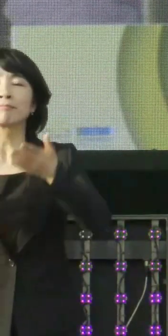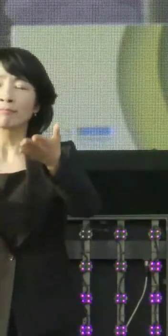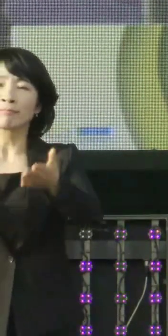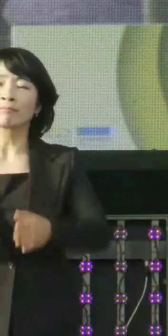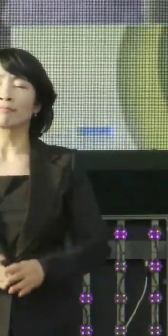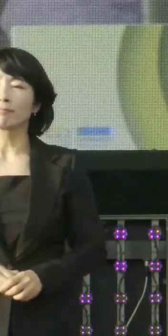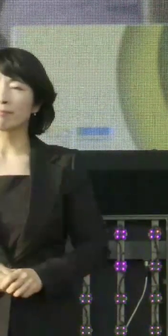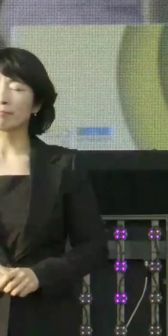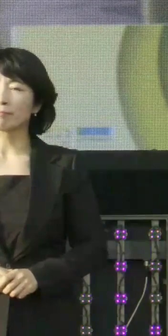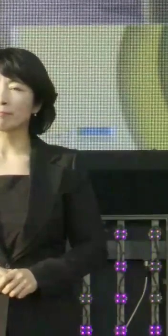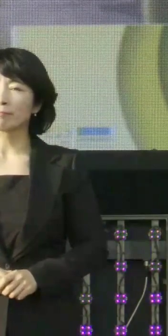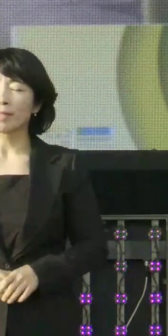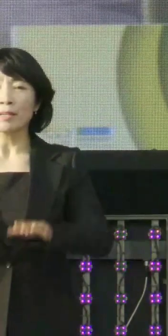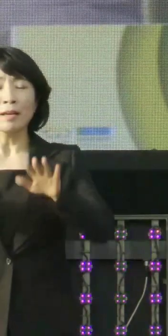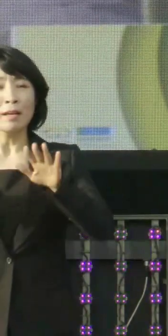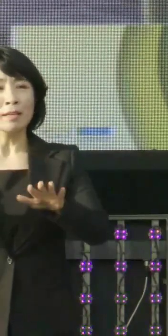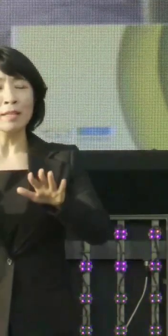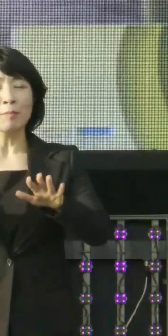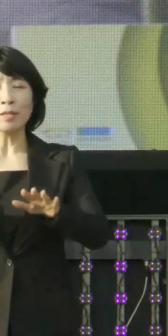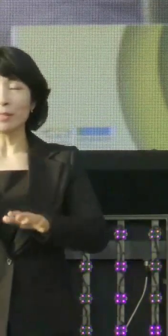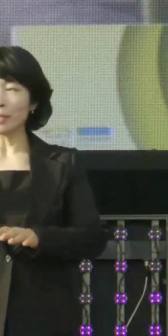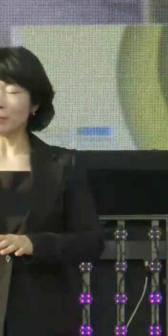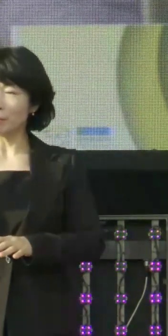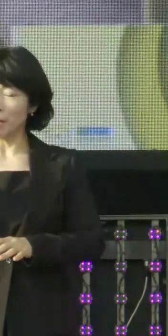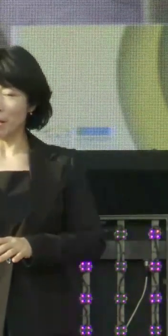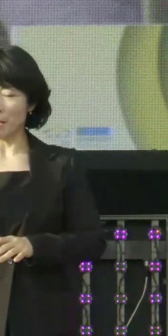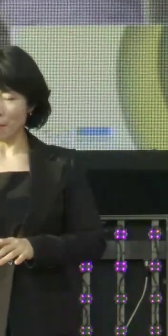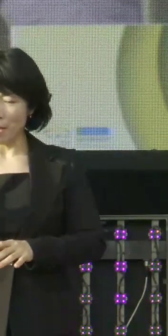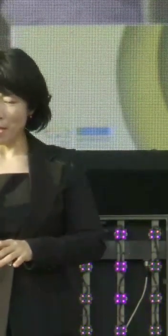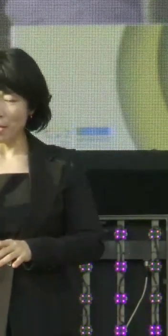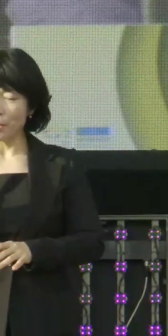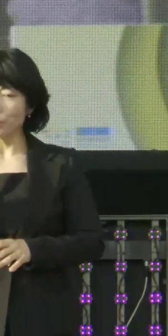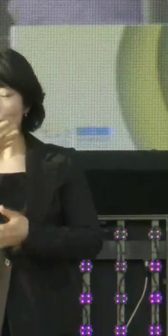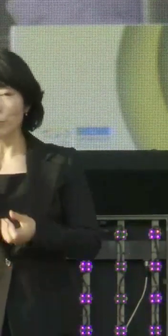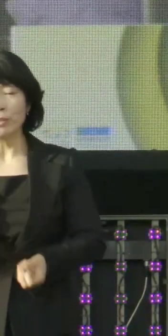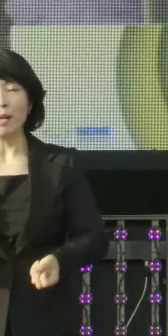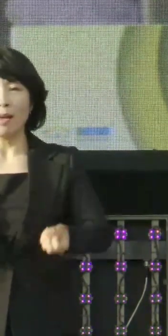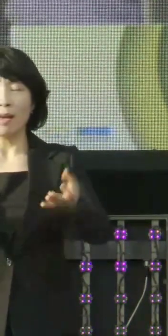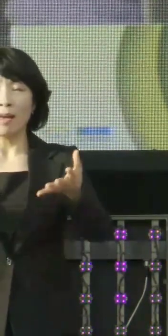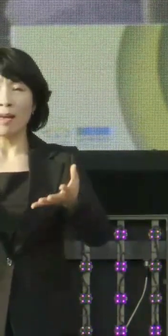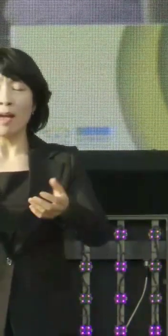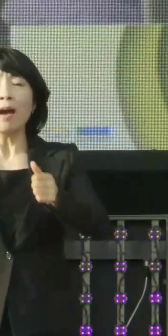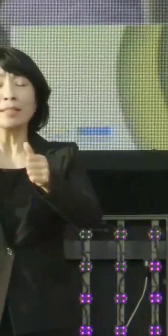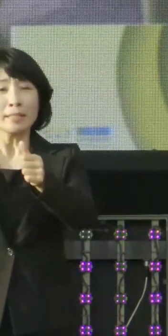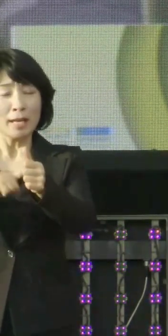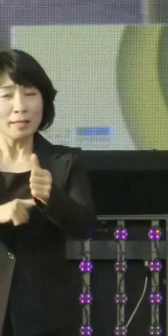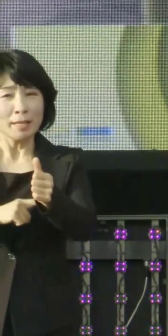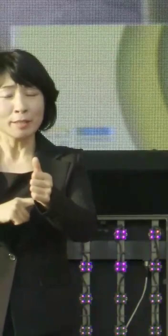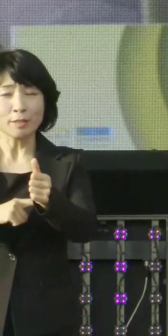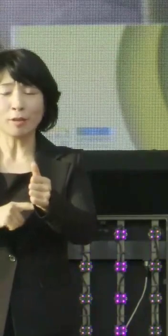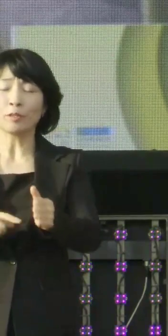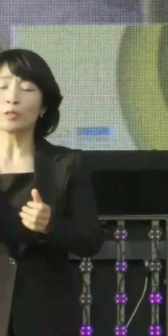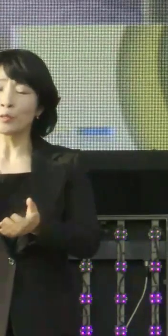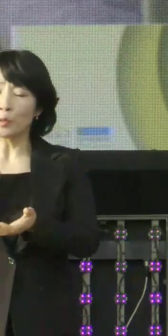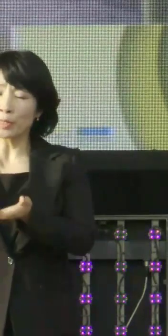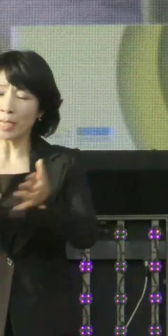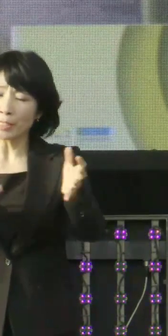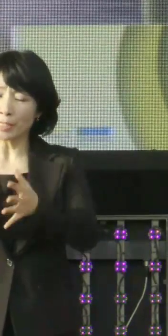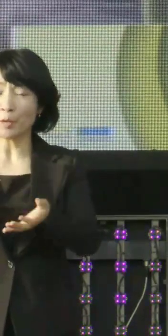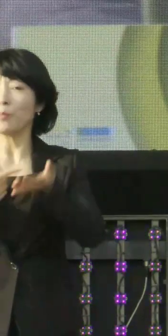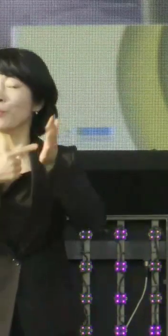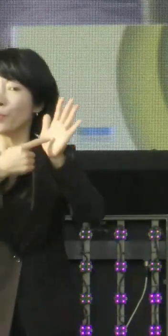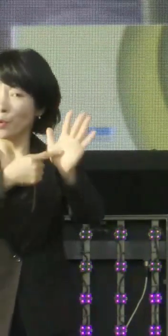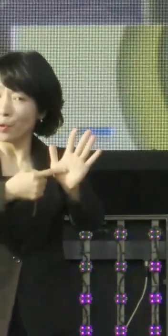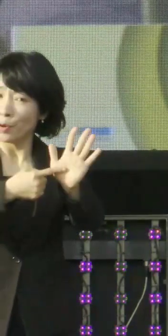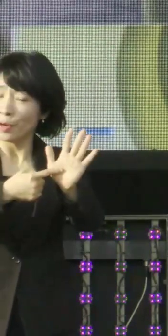드립니다. 이번 제38회 이천 도자기 축제는 자연에서 도자기가 피어나다